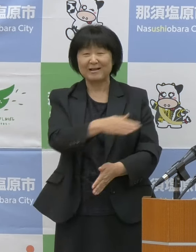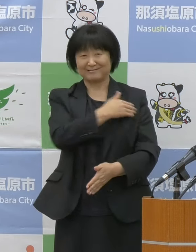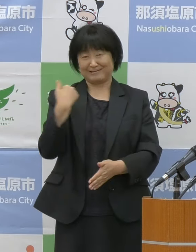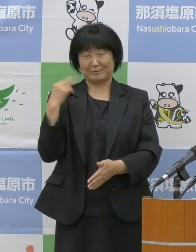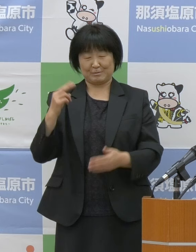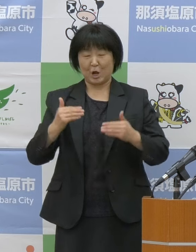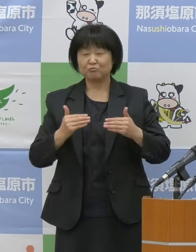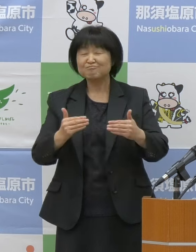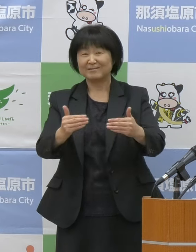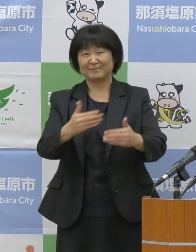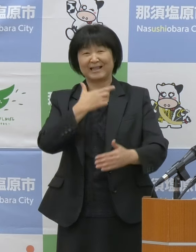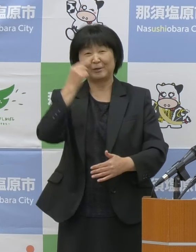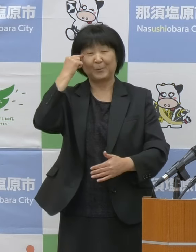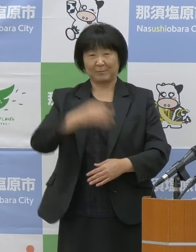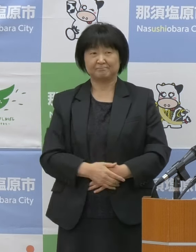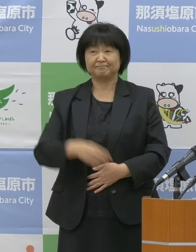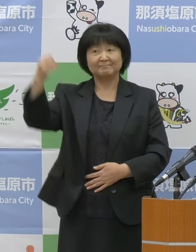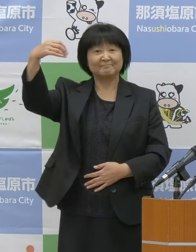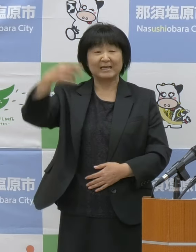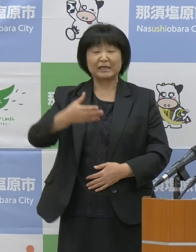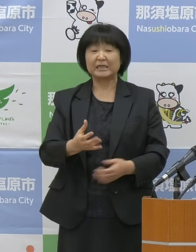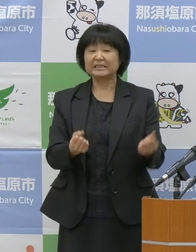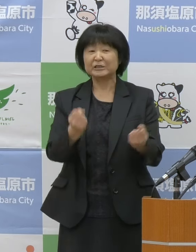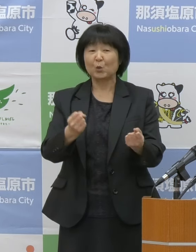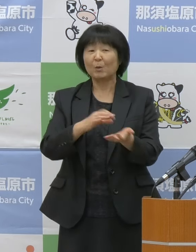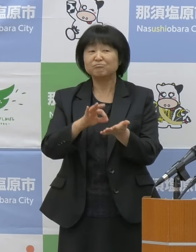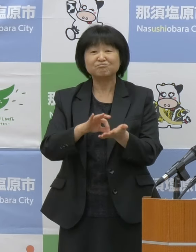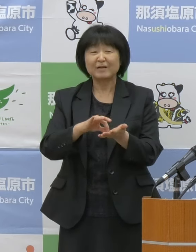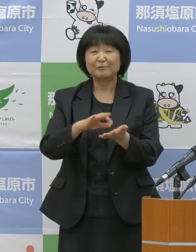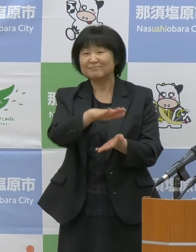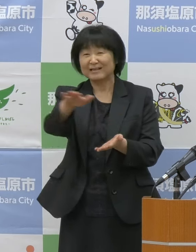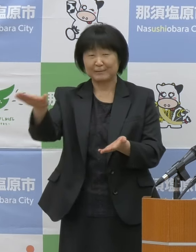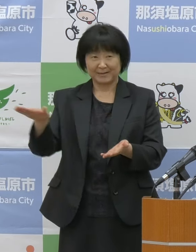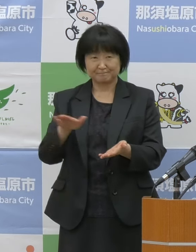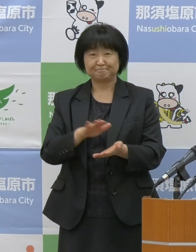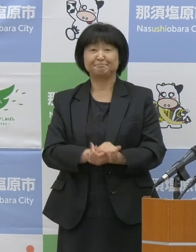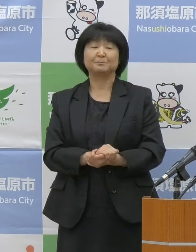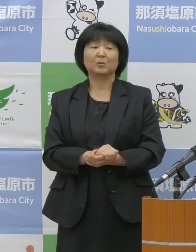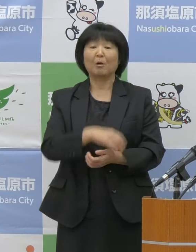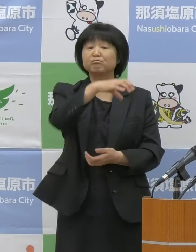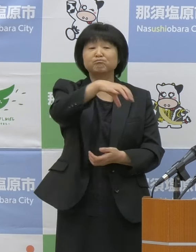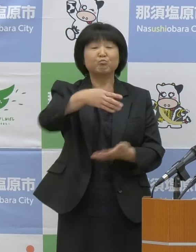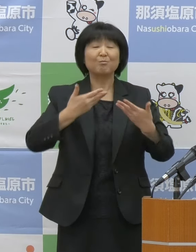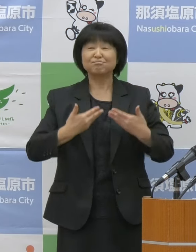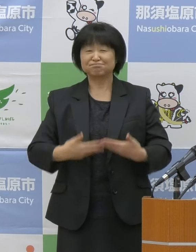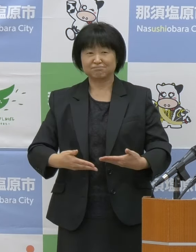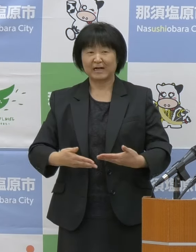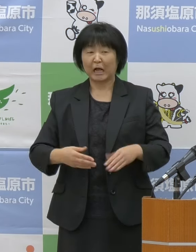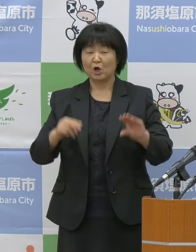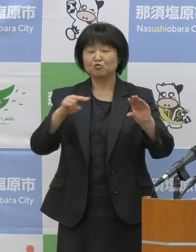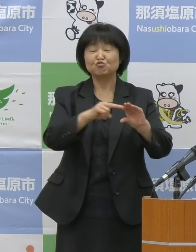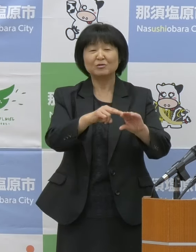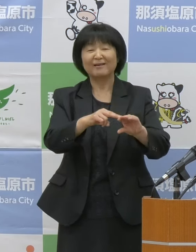りたいと思います。電気自動車を活用されているユーザーの方がですね、どこでも安心して充